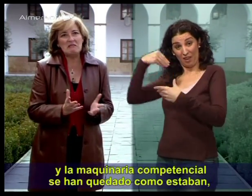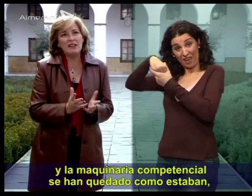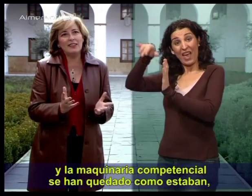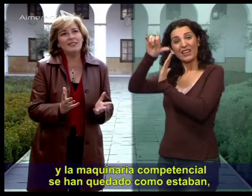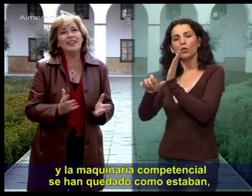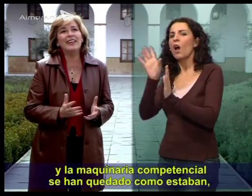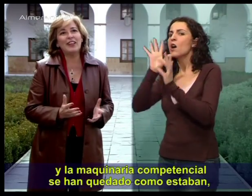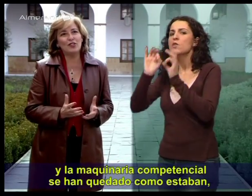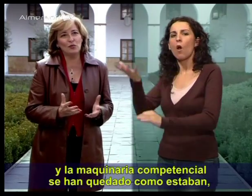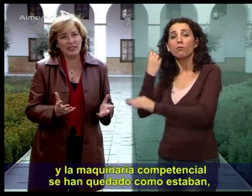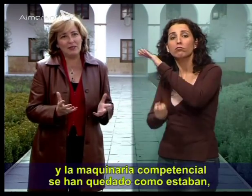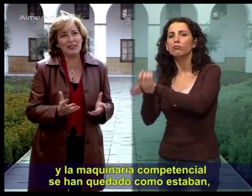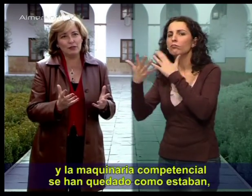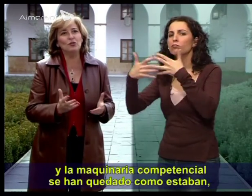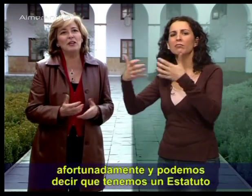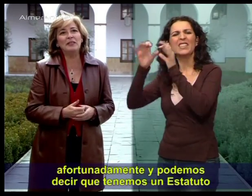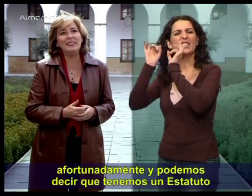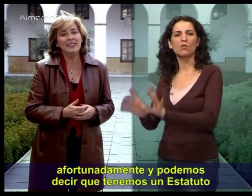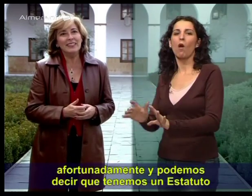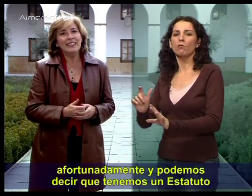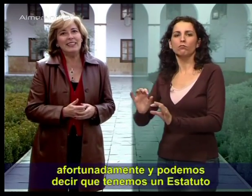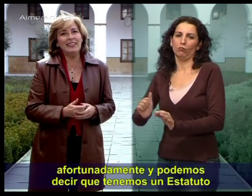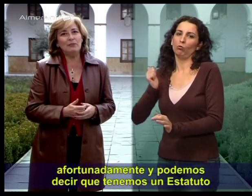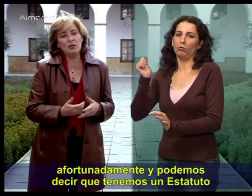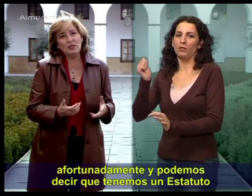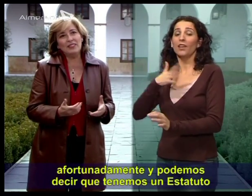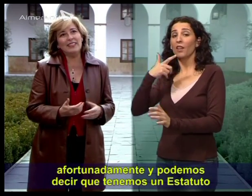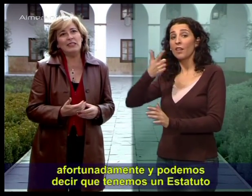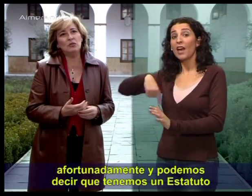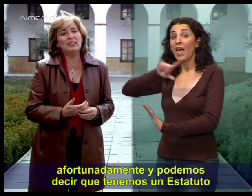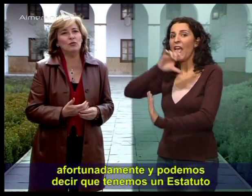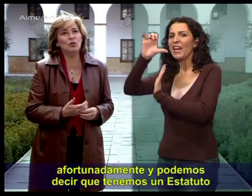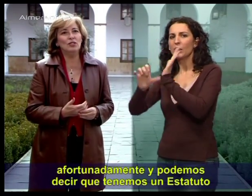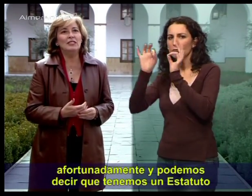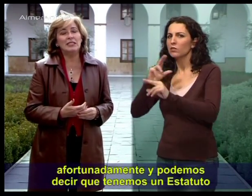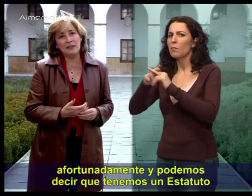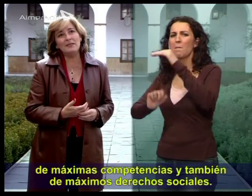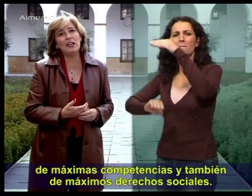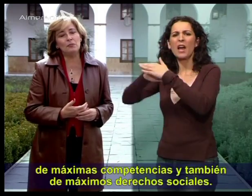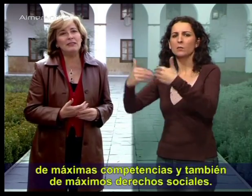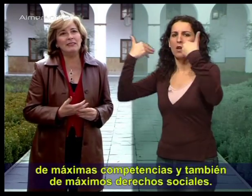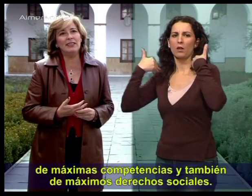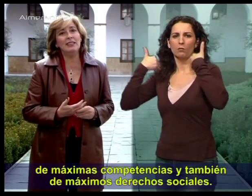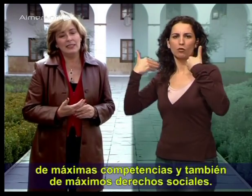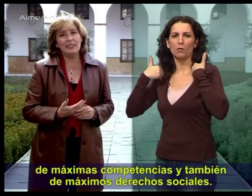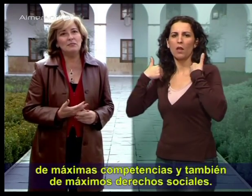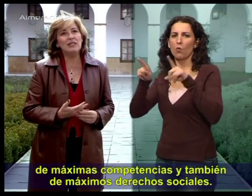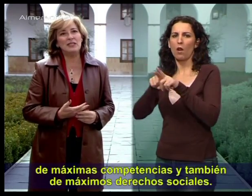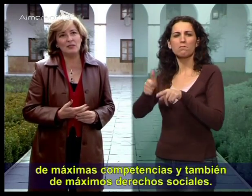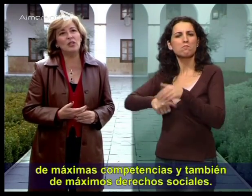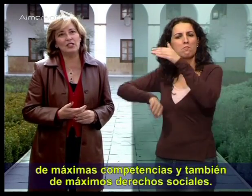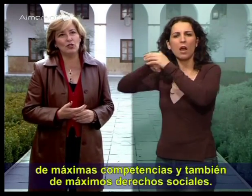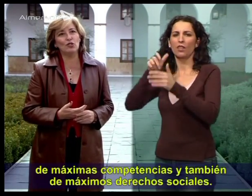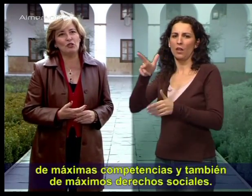competencial se han quedado como estaban, afortunadamente, y podemos decir que tenemos un estatuto de máximas competencias y